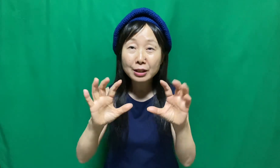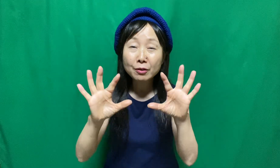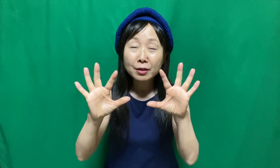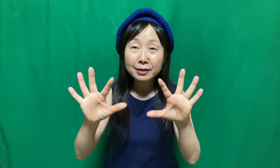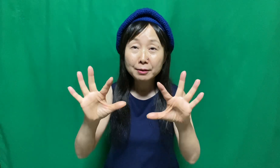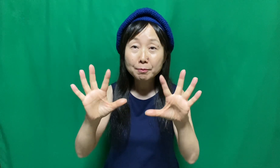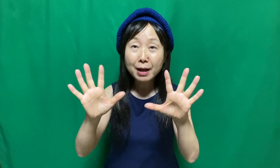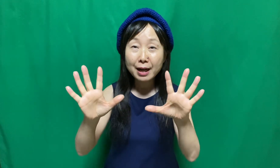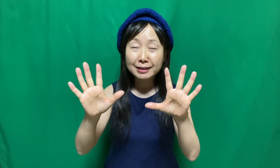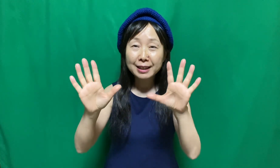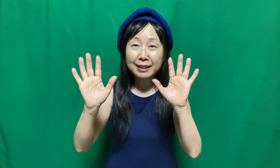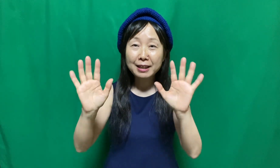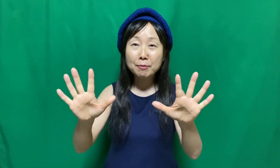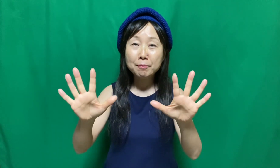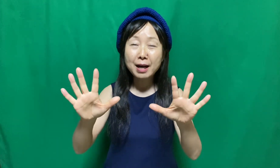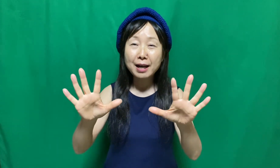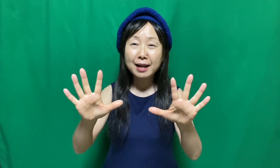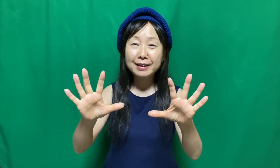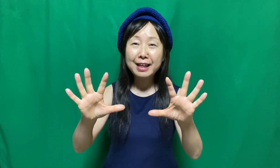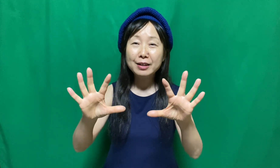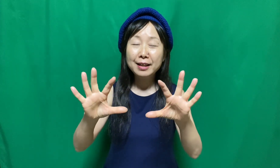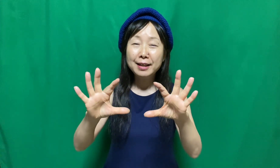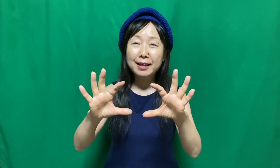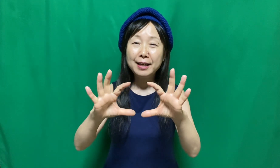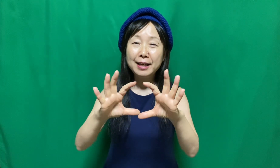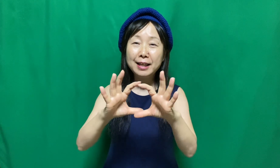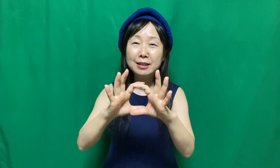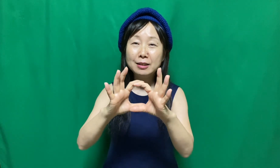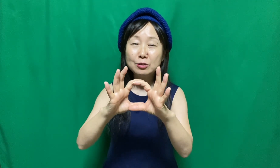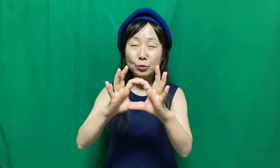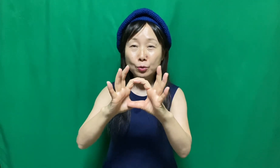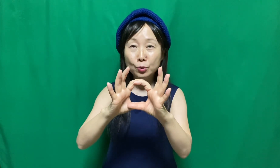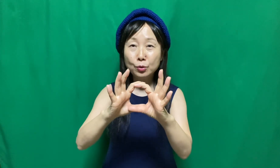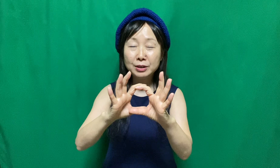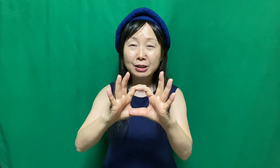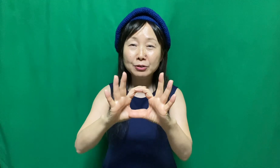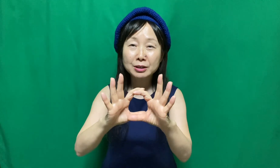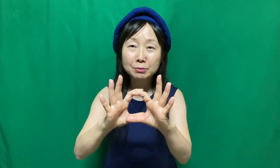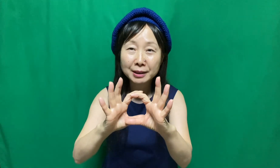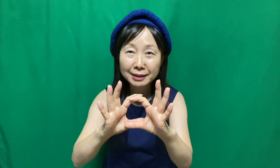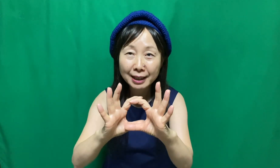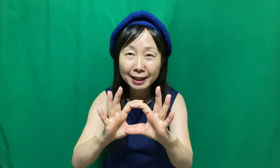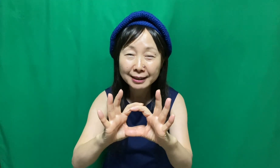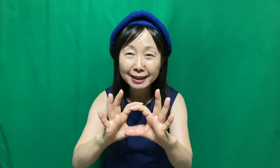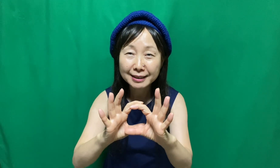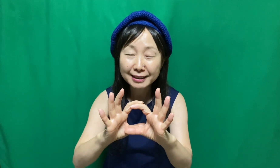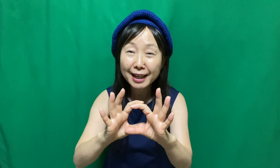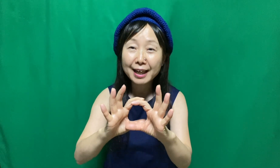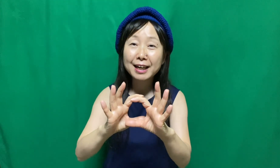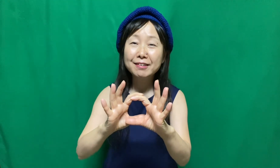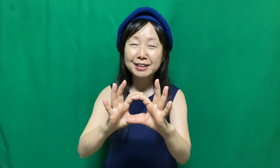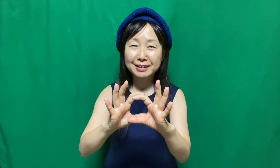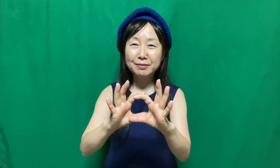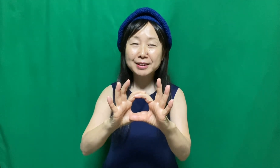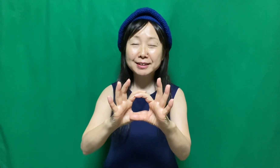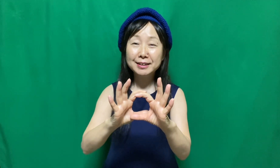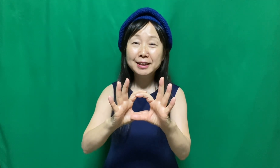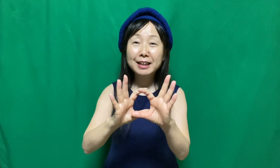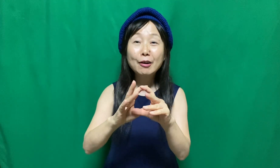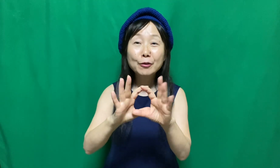をパー、じゃんけんパーで、その大きさを示した形で表しています。なんかこの